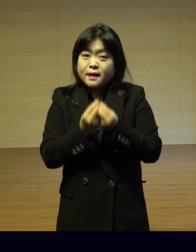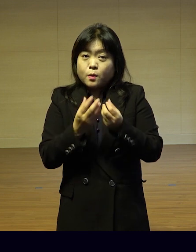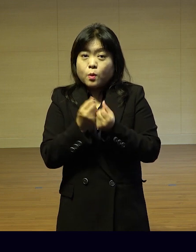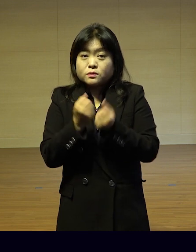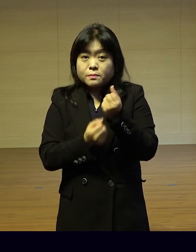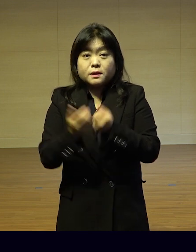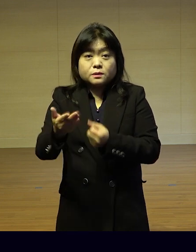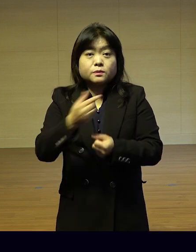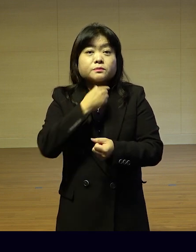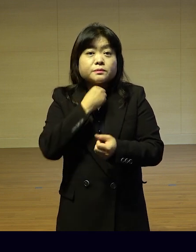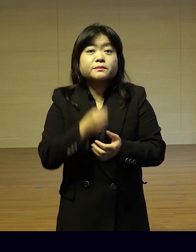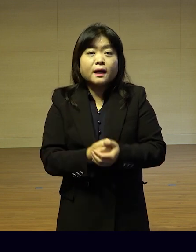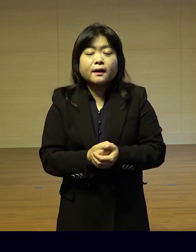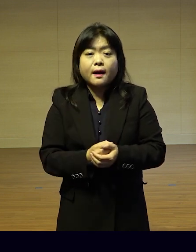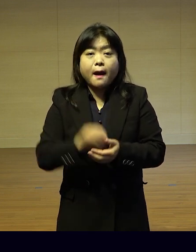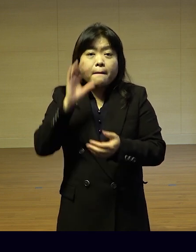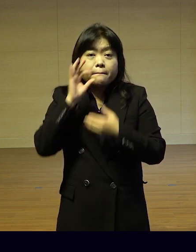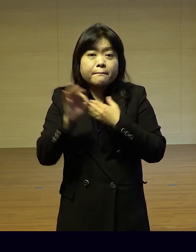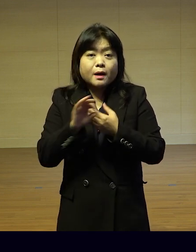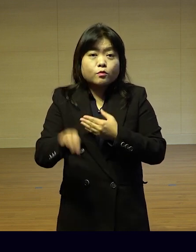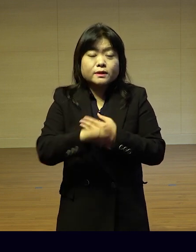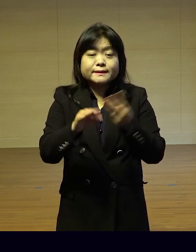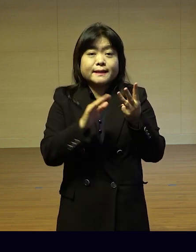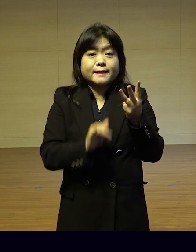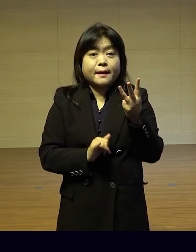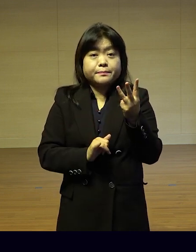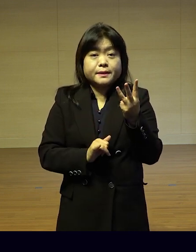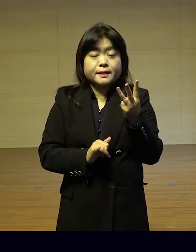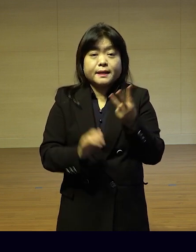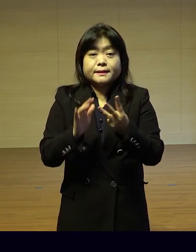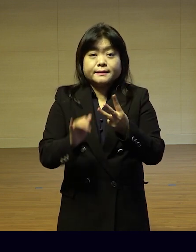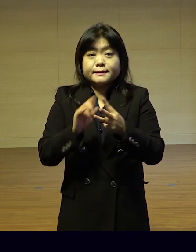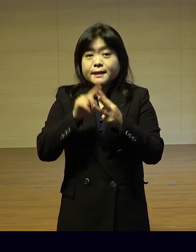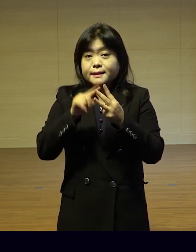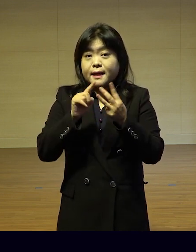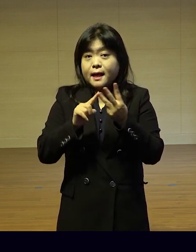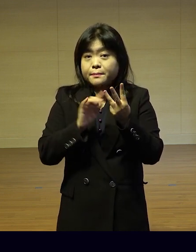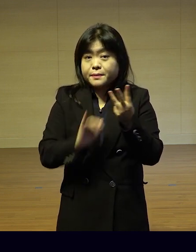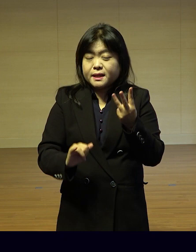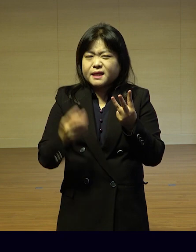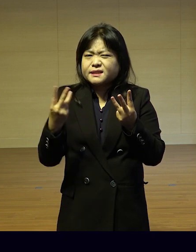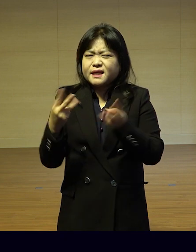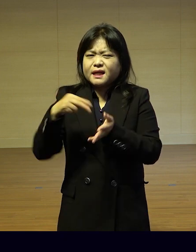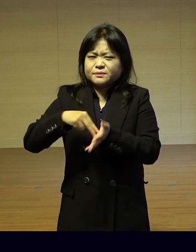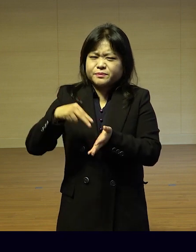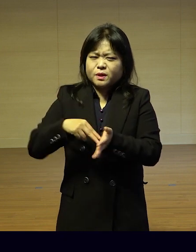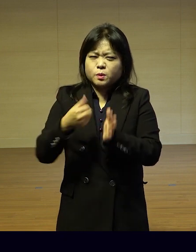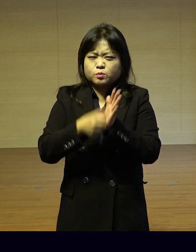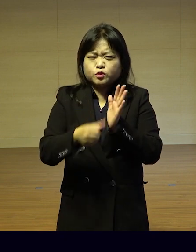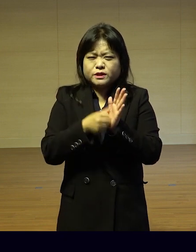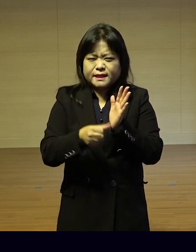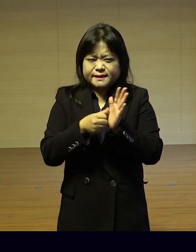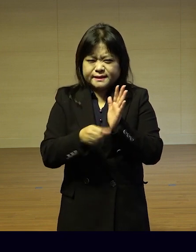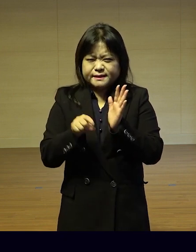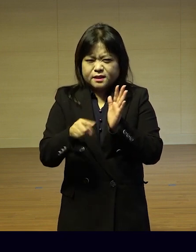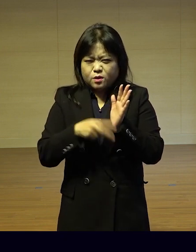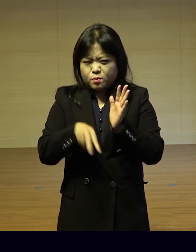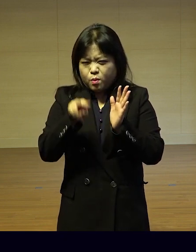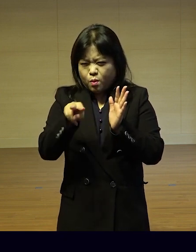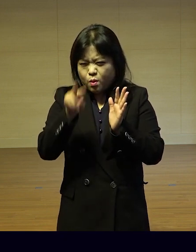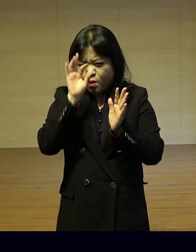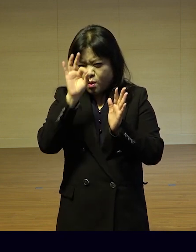왔습니다. 만약에 우리가 어떤 세 사람이 또는 한 사람이 세 가지 입장에서 어떤 물체를